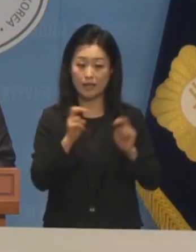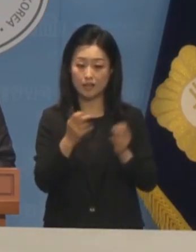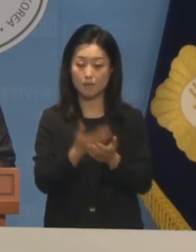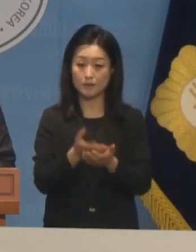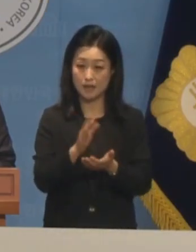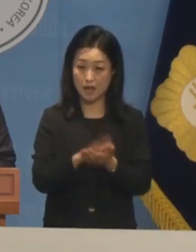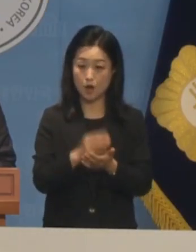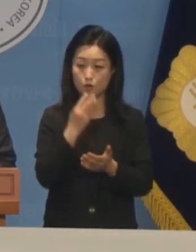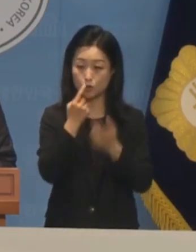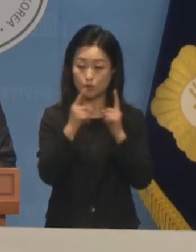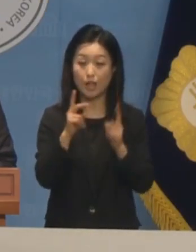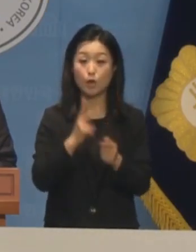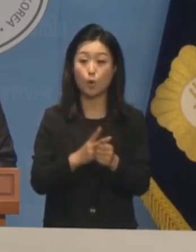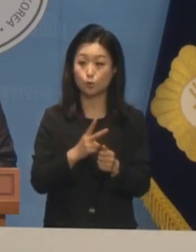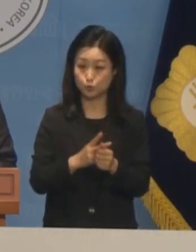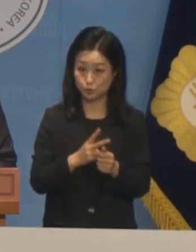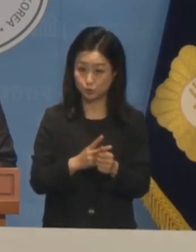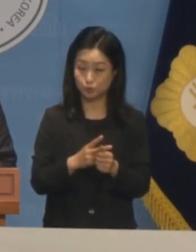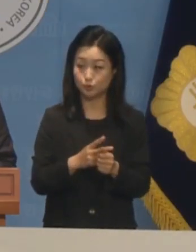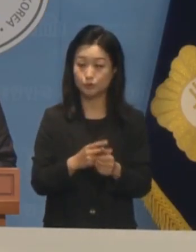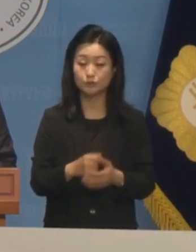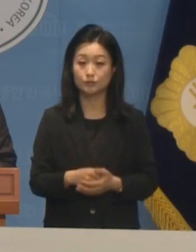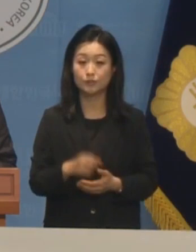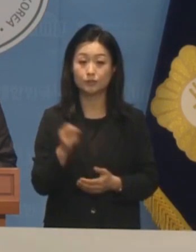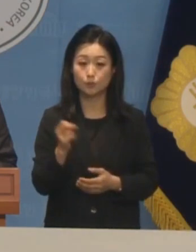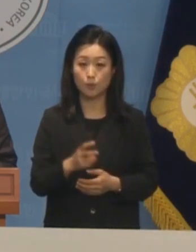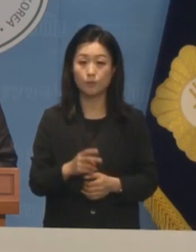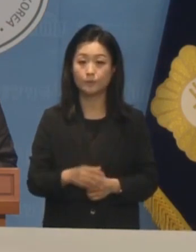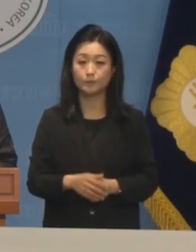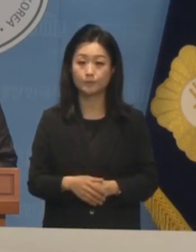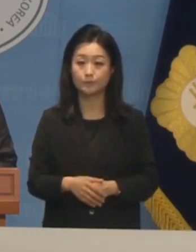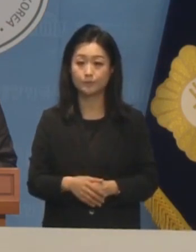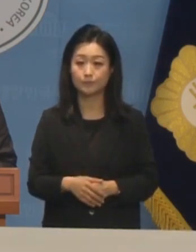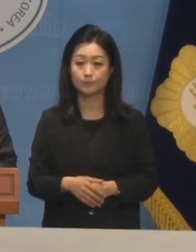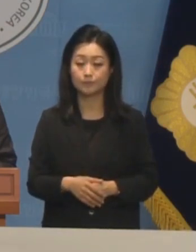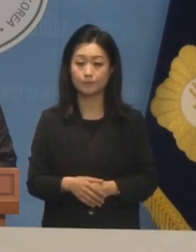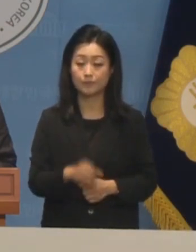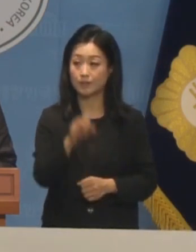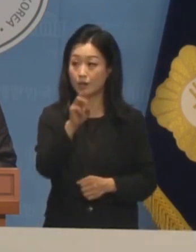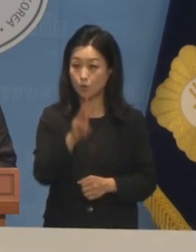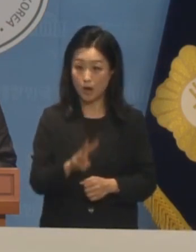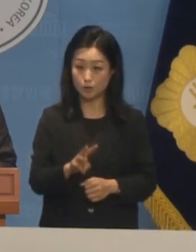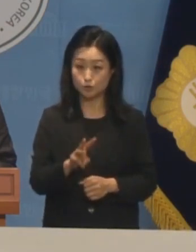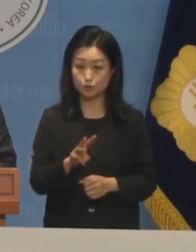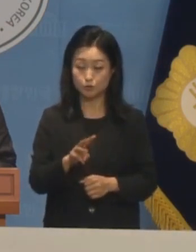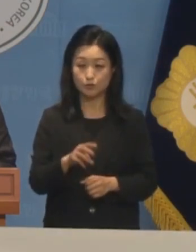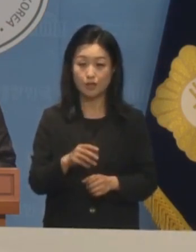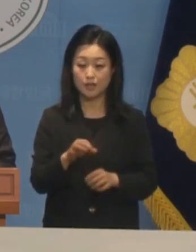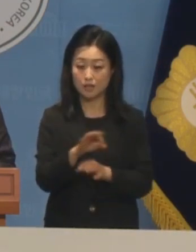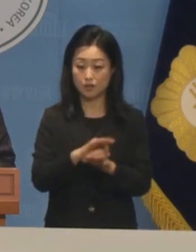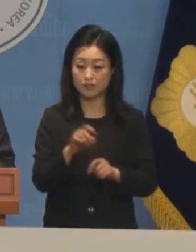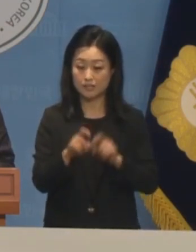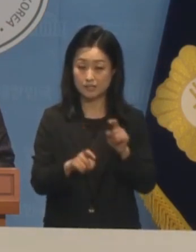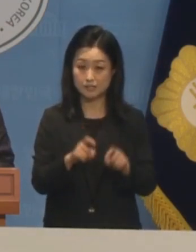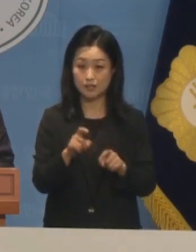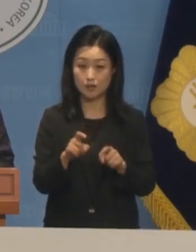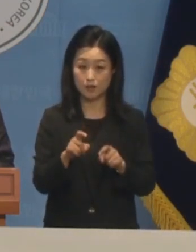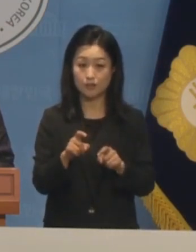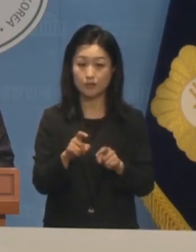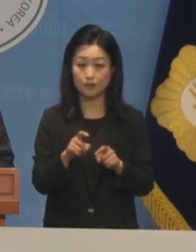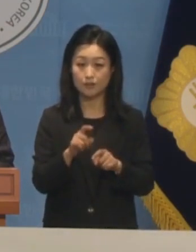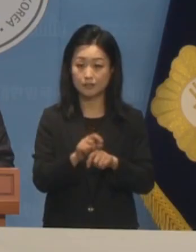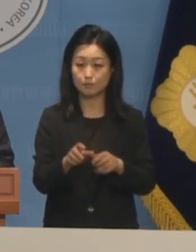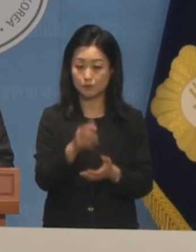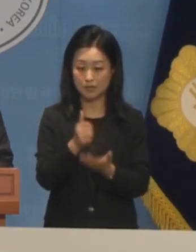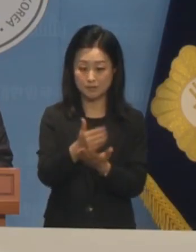박상인 서울대 교수님의 규탄 발언, 그리고 광주 경실련 오주섭 사무처장님의